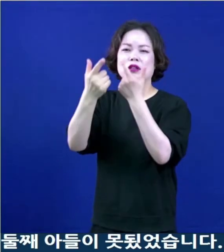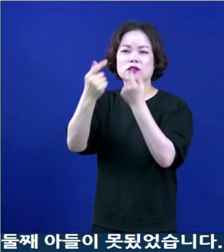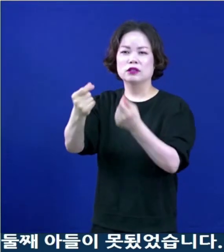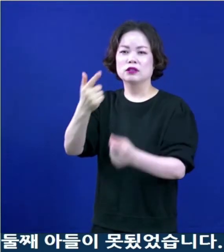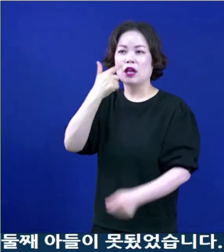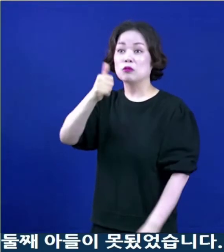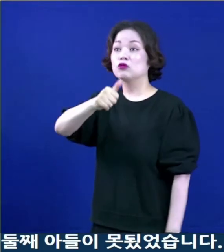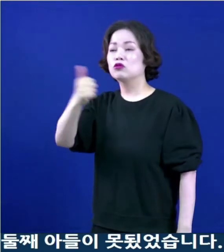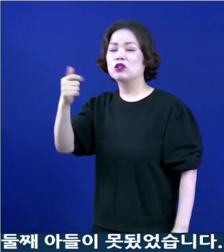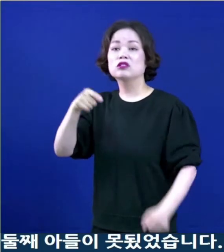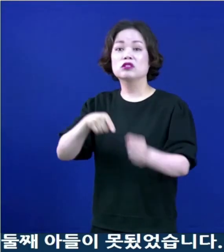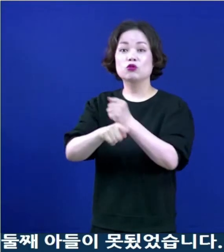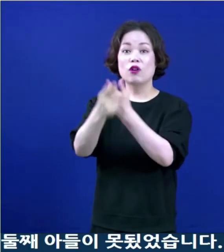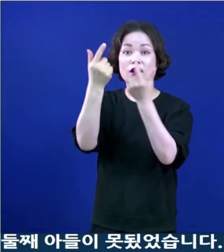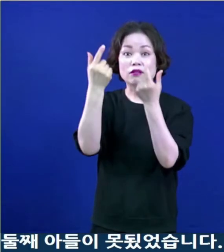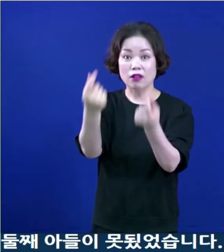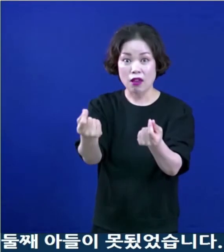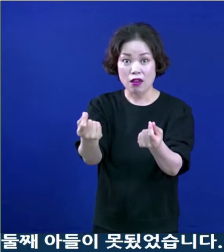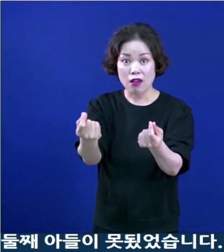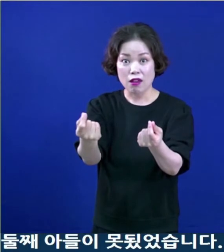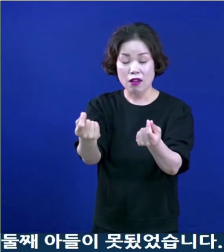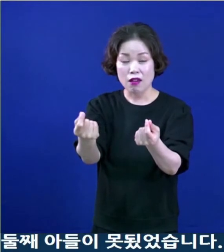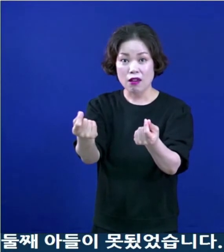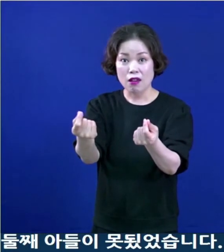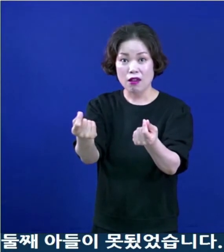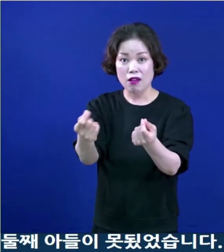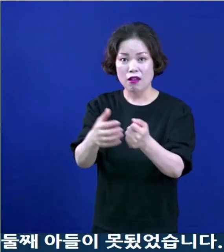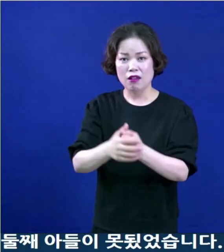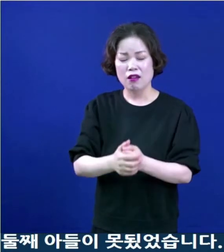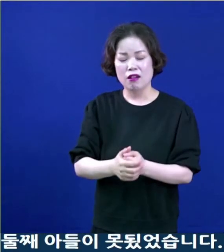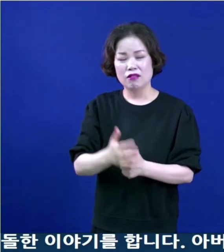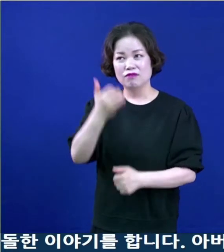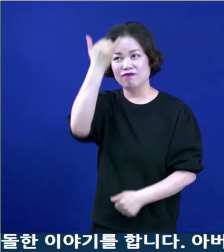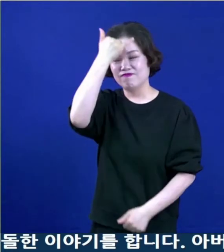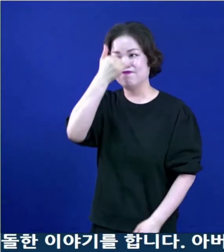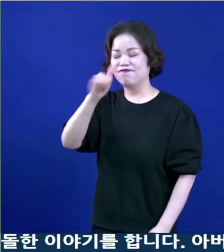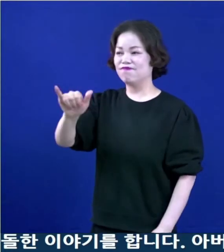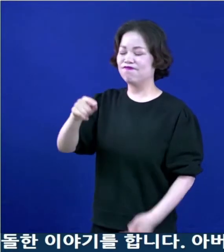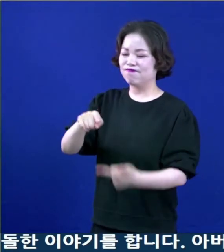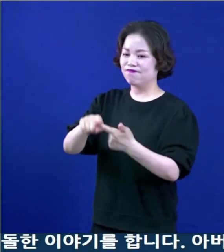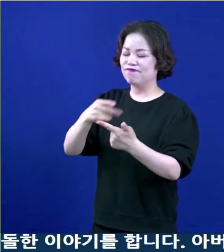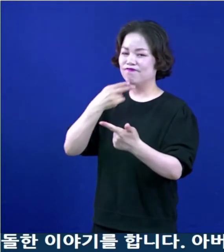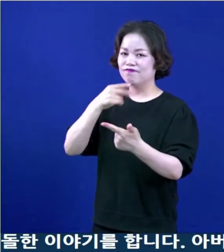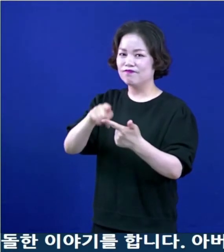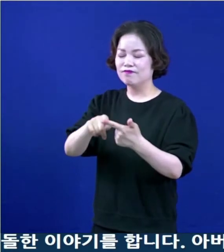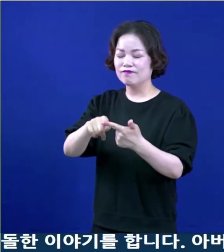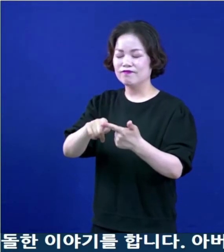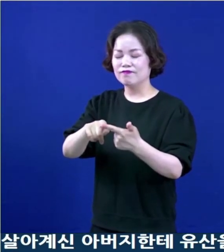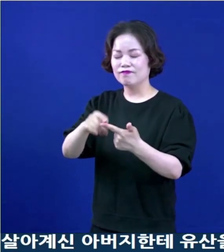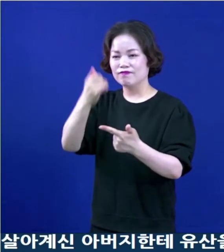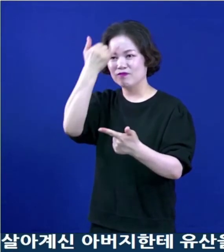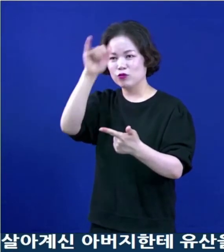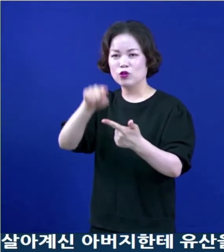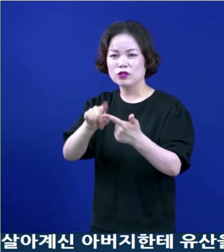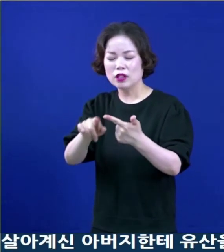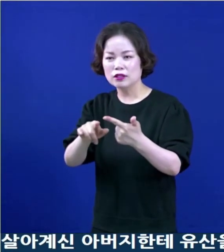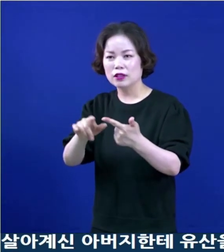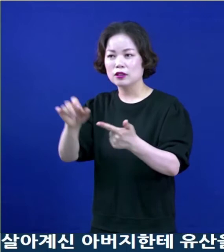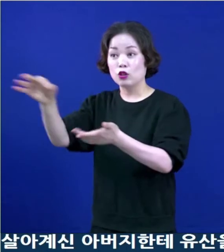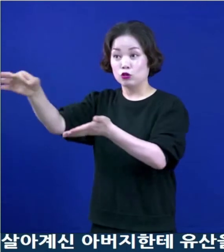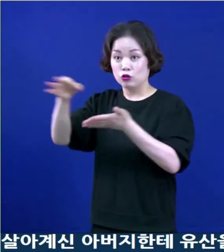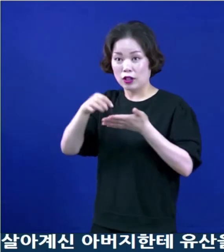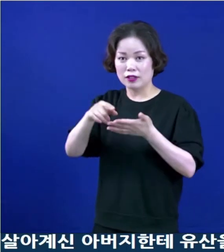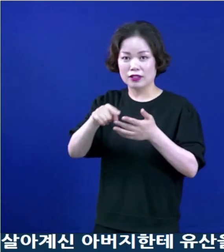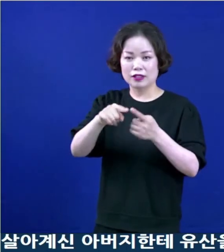죽었다 그런 뜻이죠. 참 무례하고 불효했죠. 아버지가 유산을 줍니다. 그것을 가지고